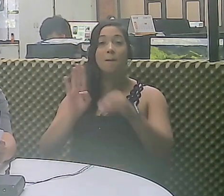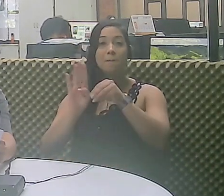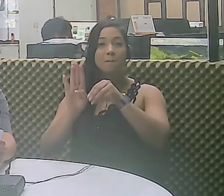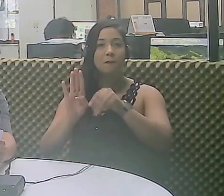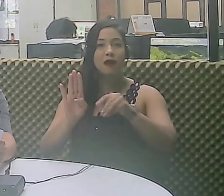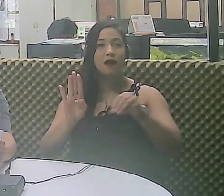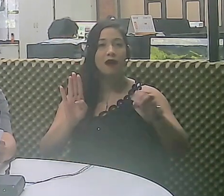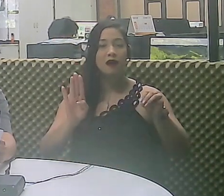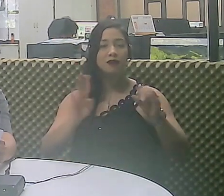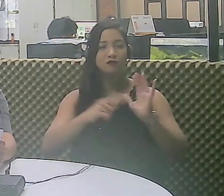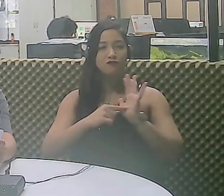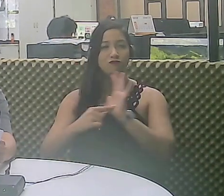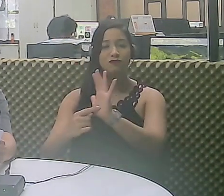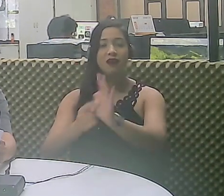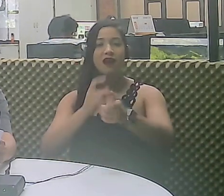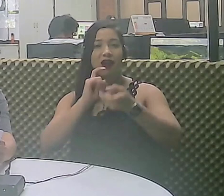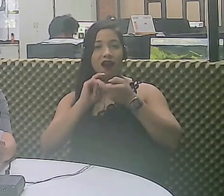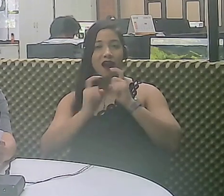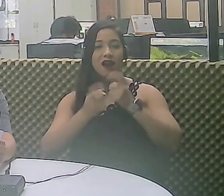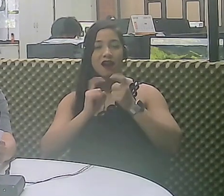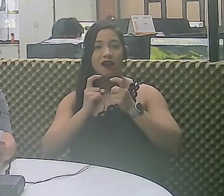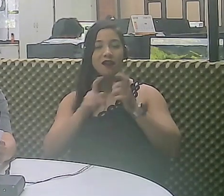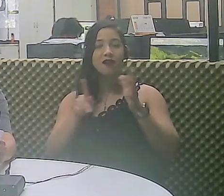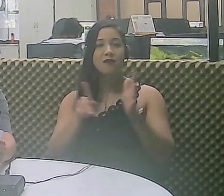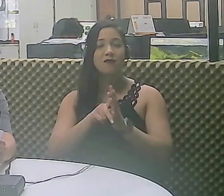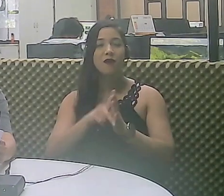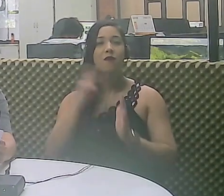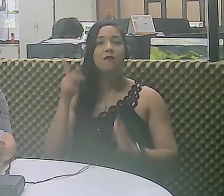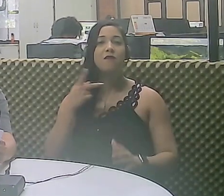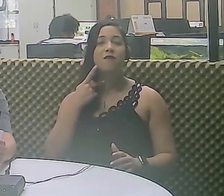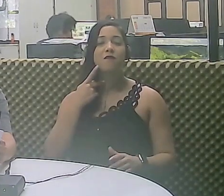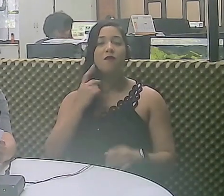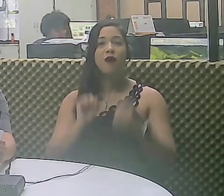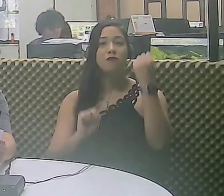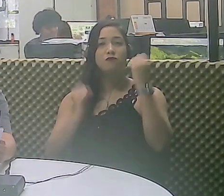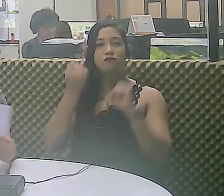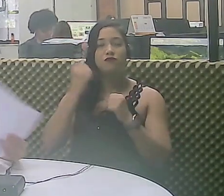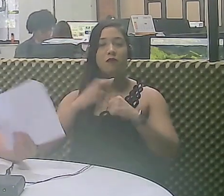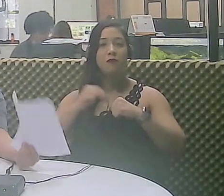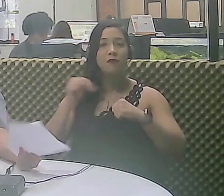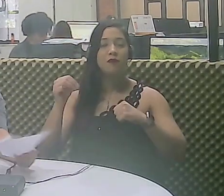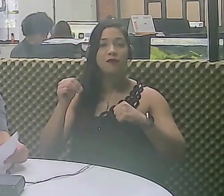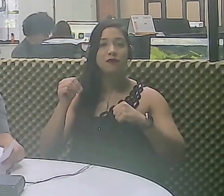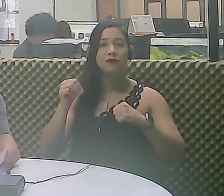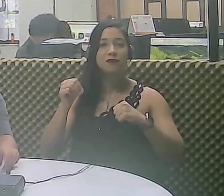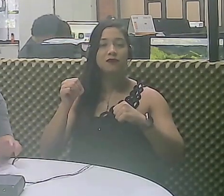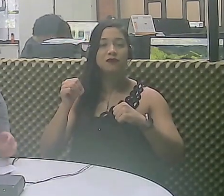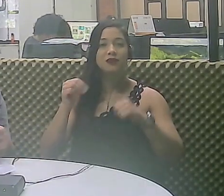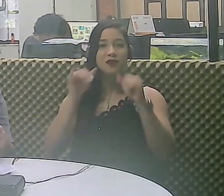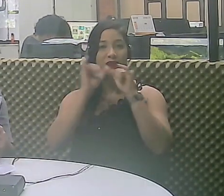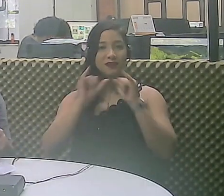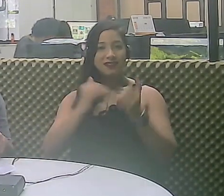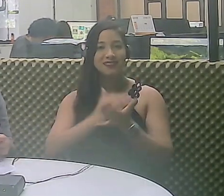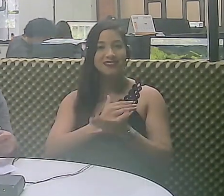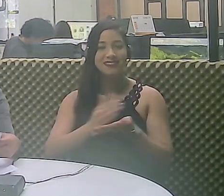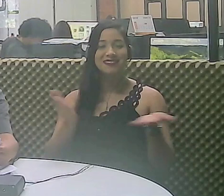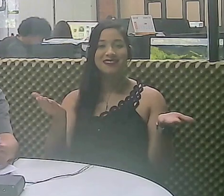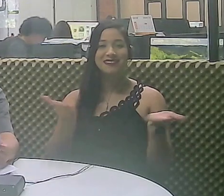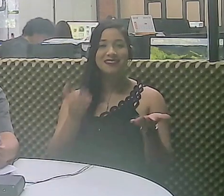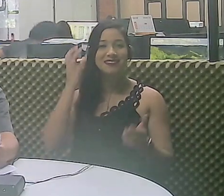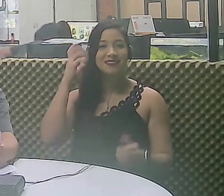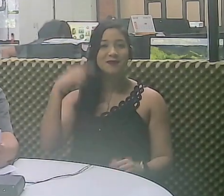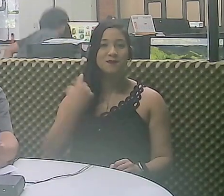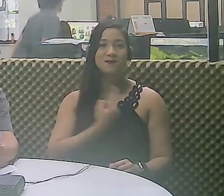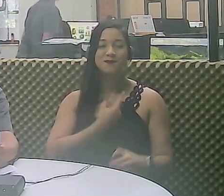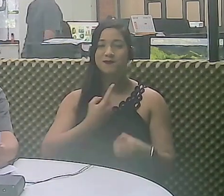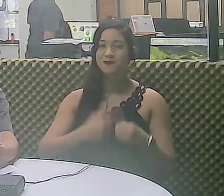é destacada em reunião da Frente Parlamentar da Mineração Sustentável. Essas e outras notícias a partir de agora